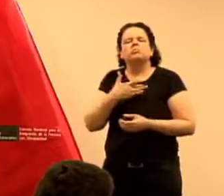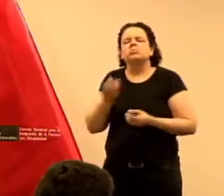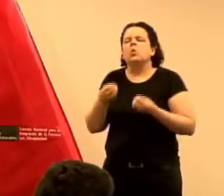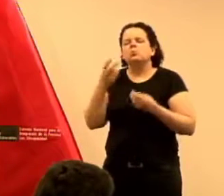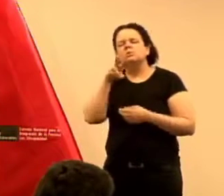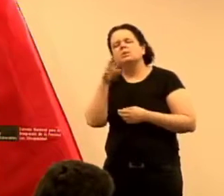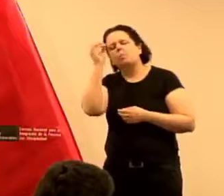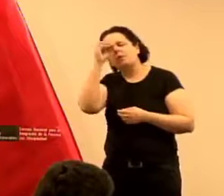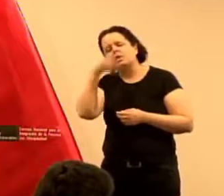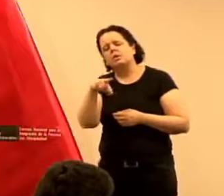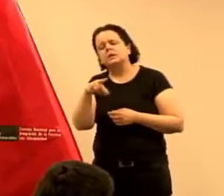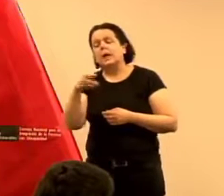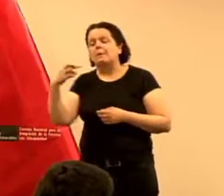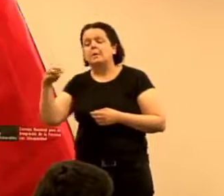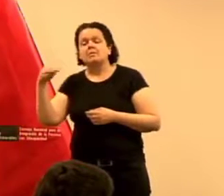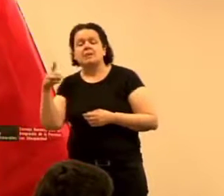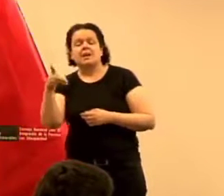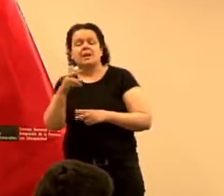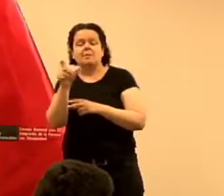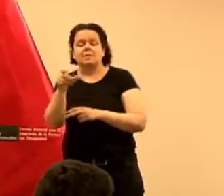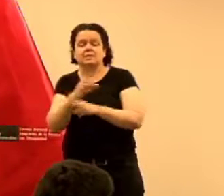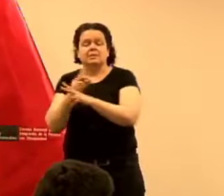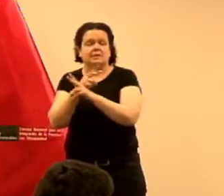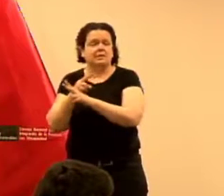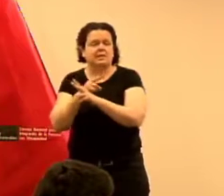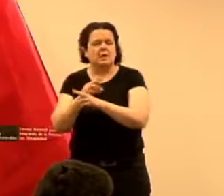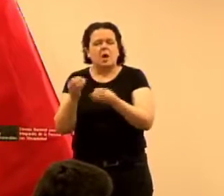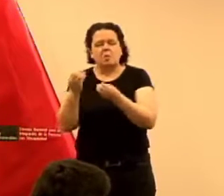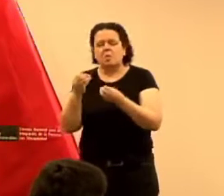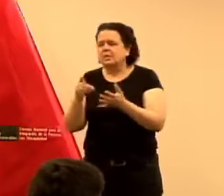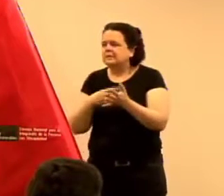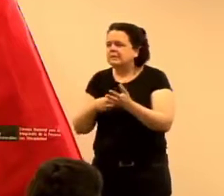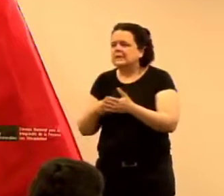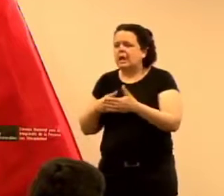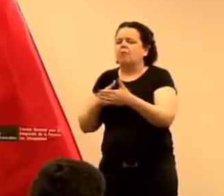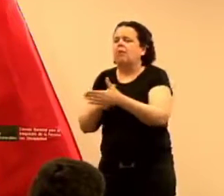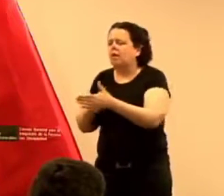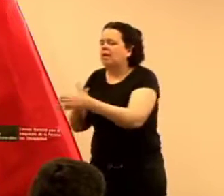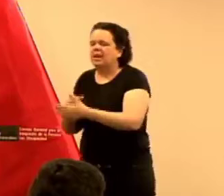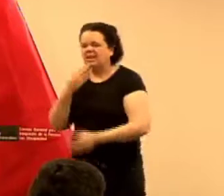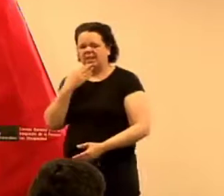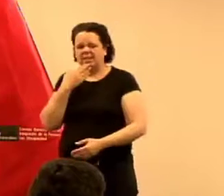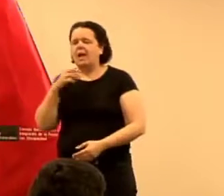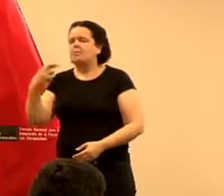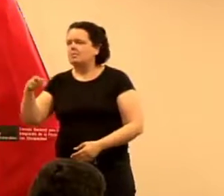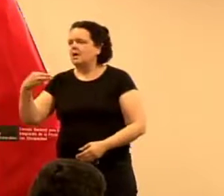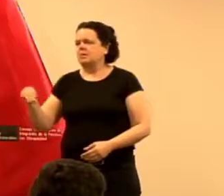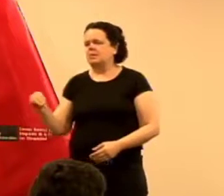de los cuidadores sobre la educación. Muchas veces una de las barreras a la educación de los niños con discapacidad son los mismos padres y madres,